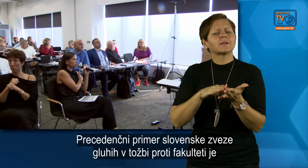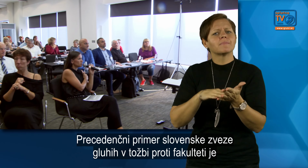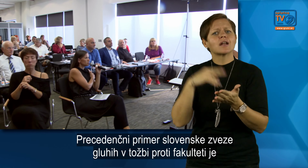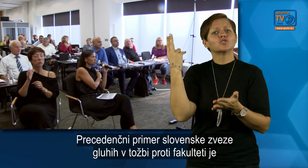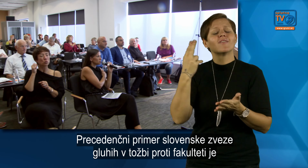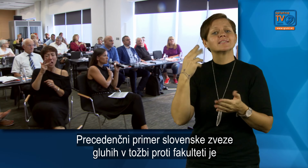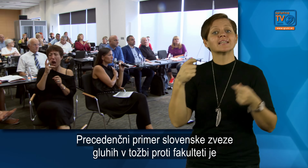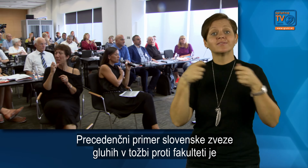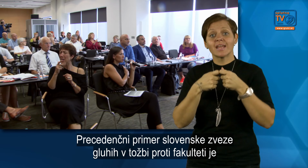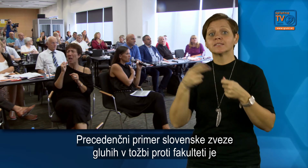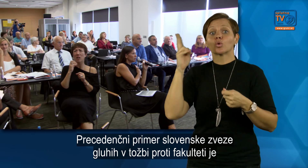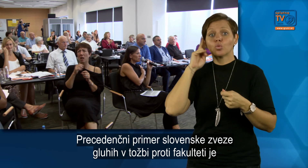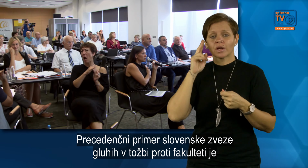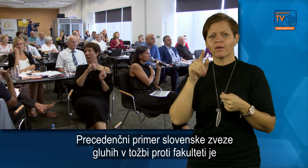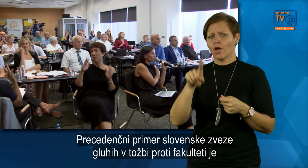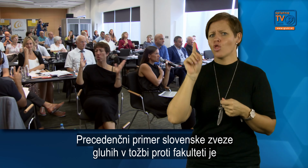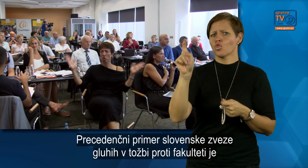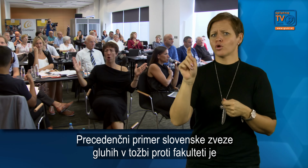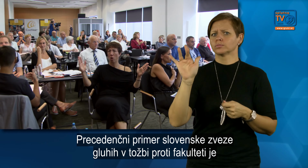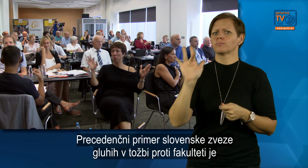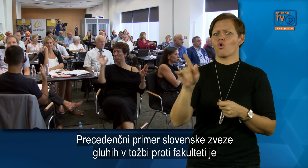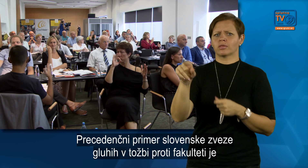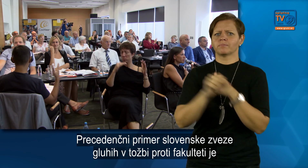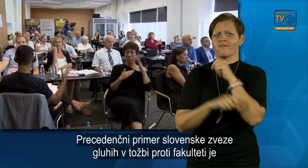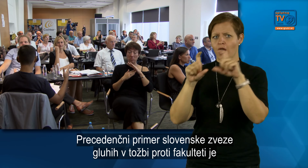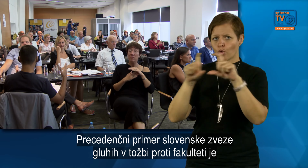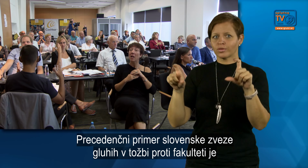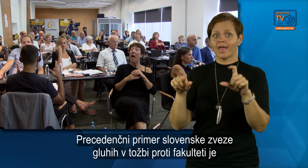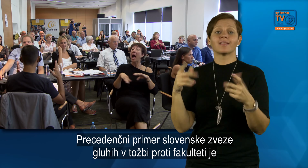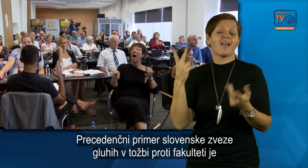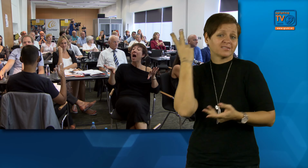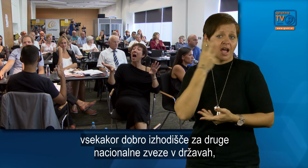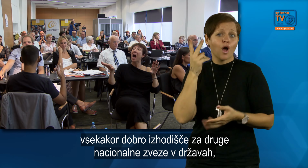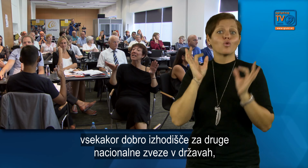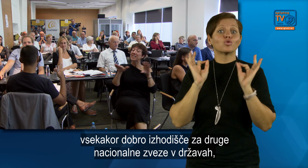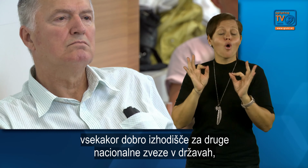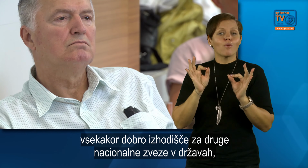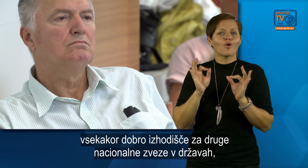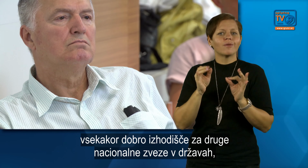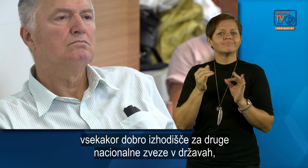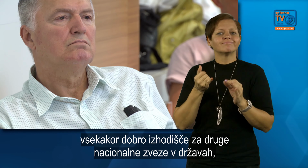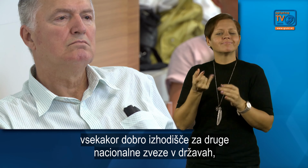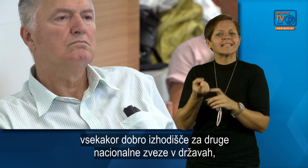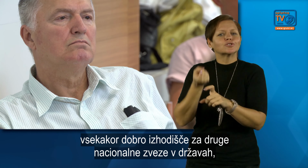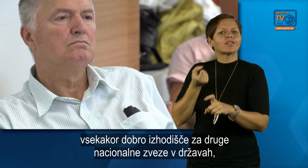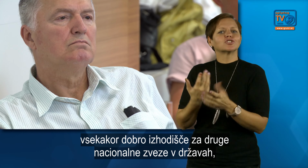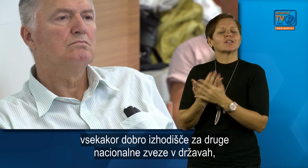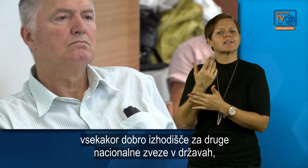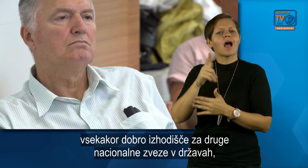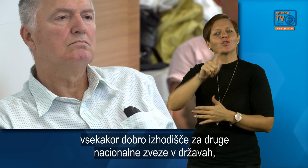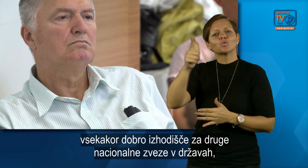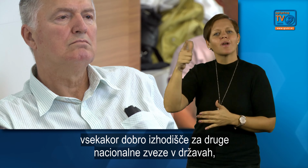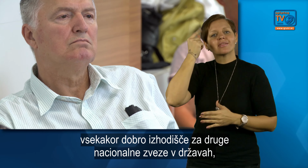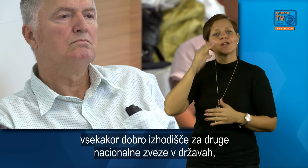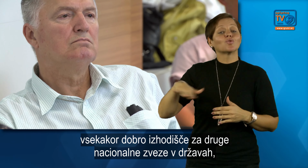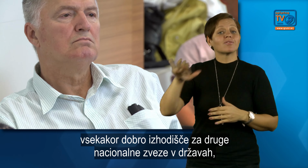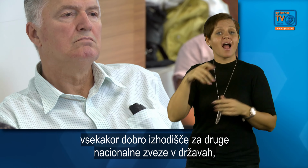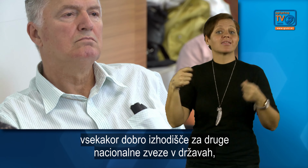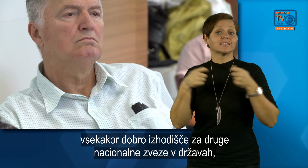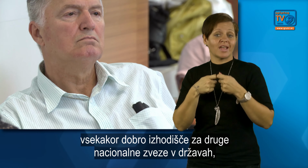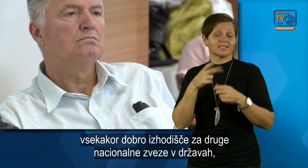Precedenčni primer Slovenske zveze gluhih v tožbi proti fakulteti je vsekakor dobro izhodišče za druge